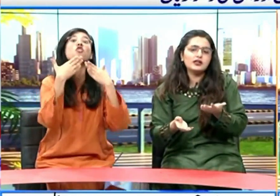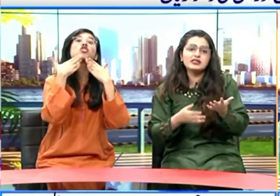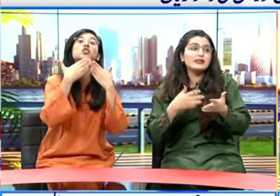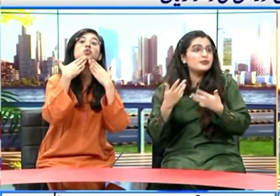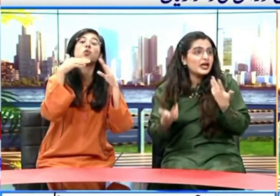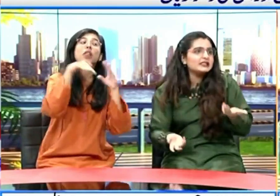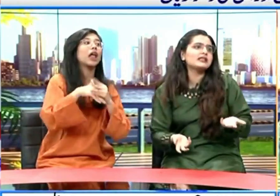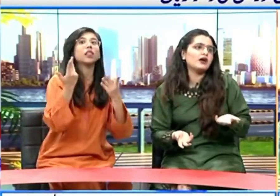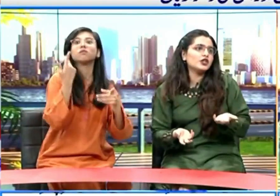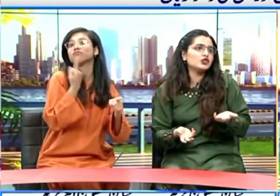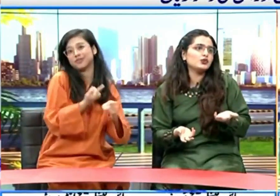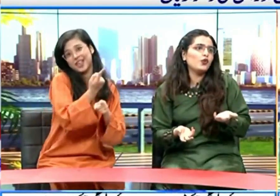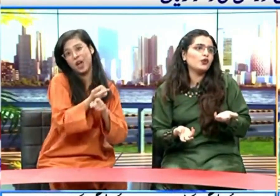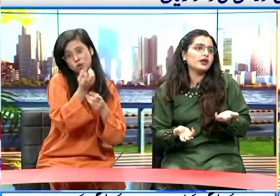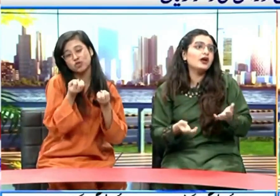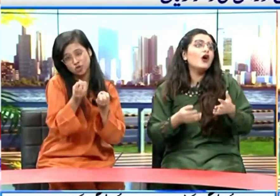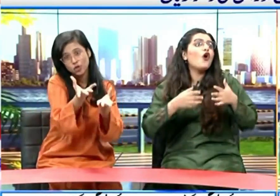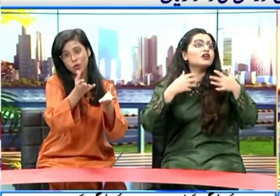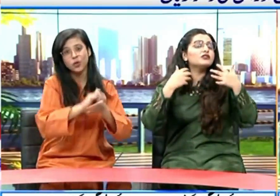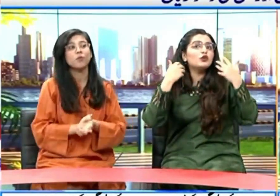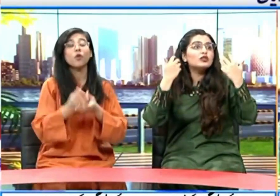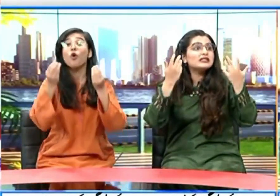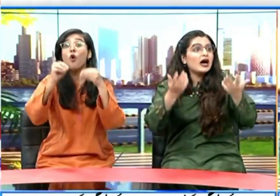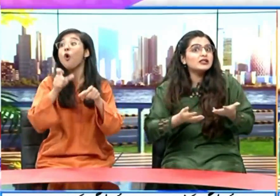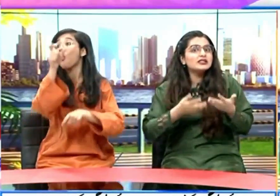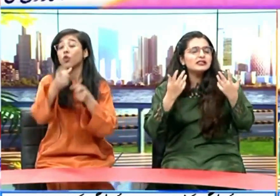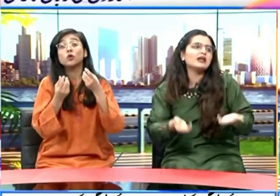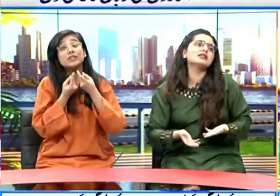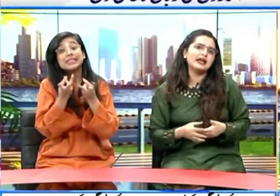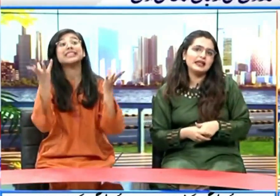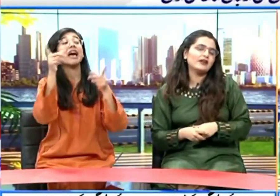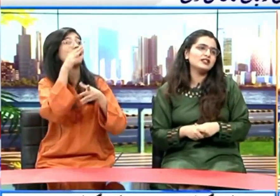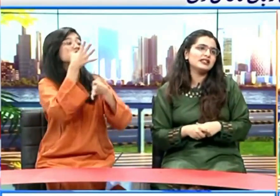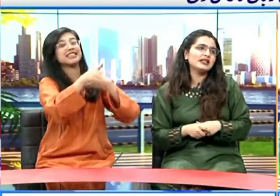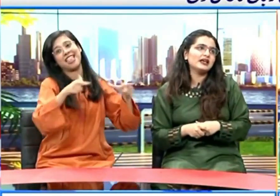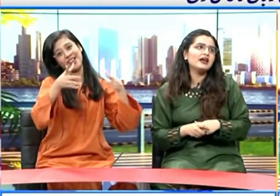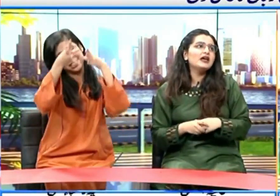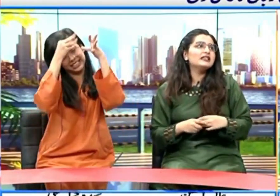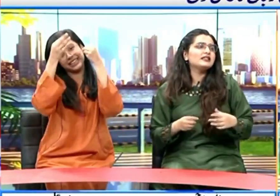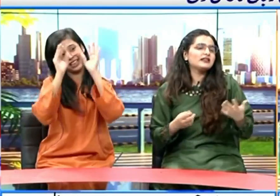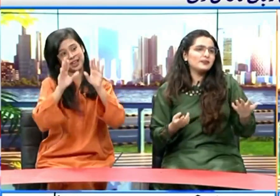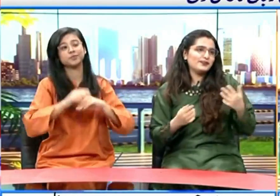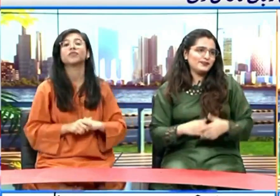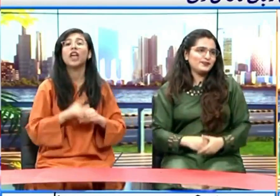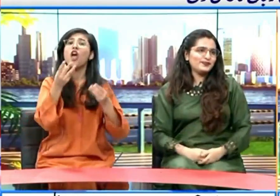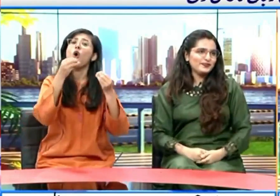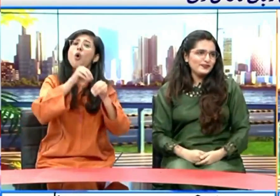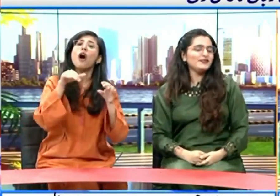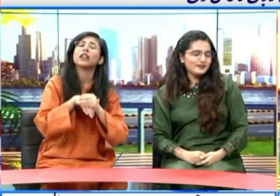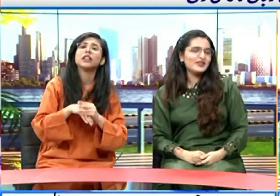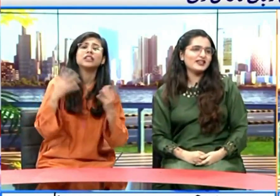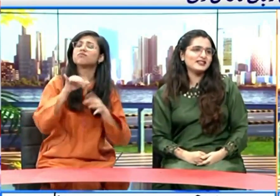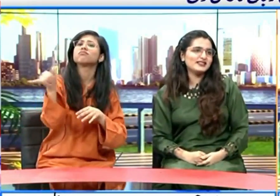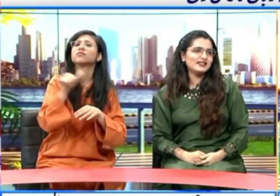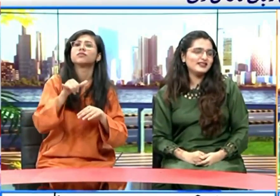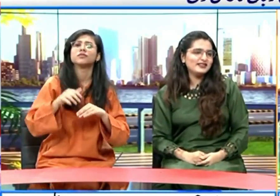کی سبجیکٹس آنا شروع ہوں گے اور لوگ زیادہ سے زیادہ سائن لینگویج سیکھیں گے. اچھا, اس کے اندر ایک اور چیز بھی ہے کہ اب